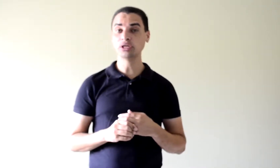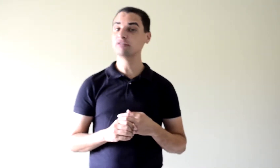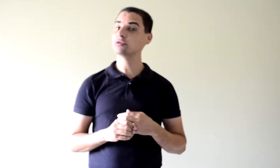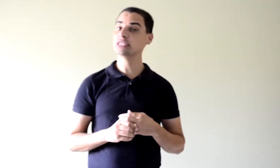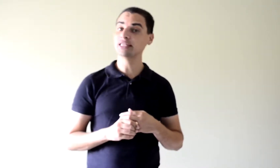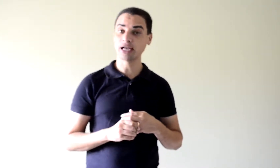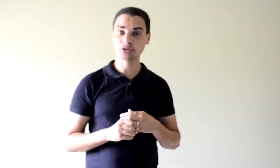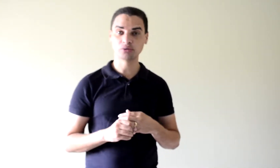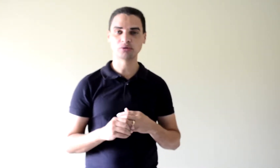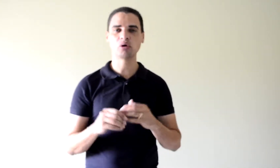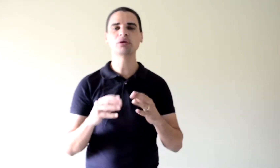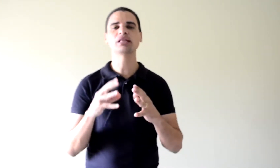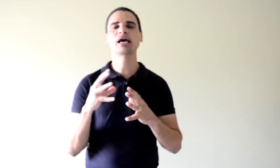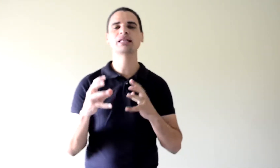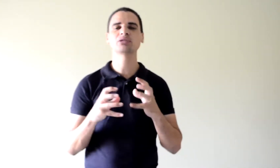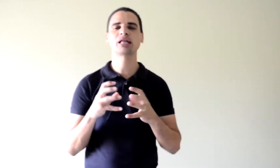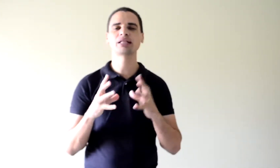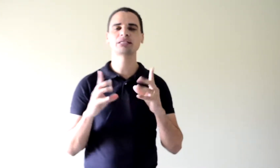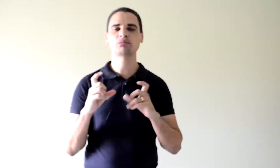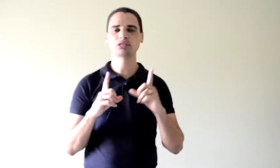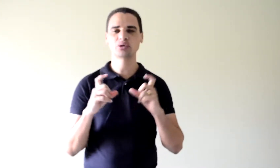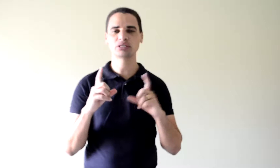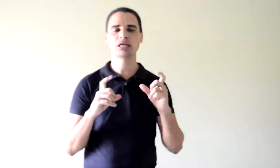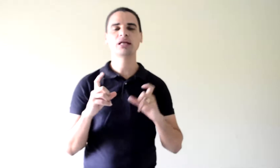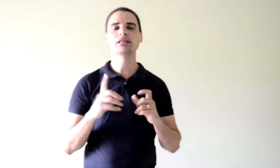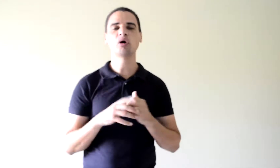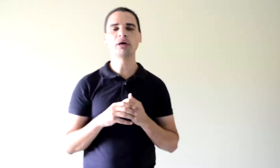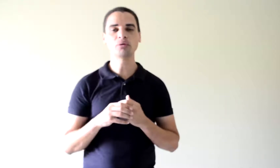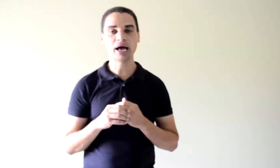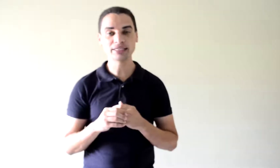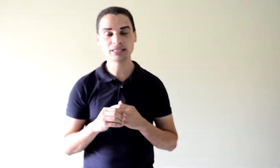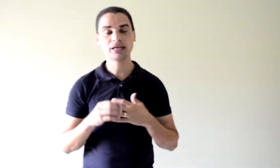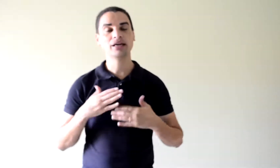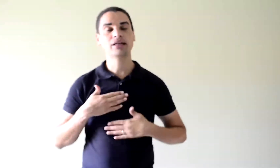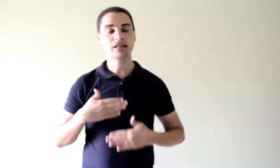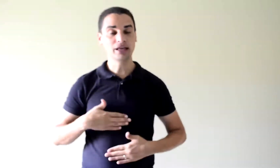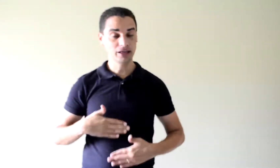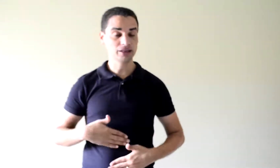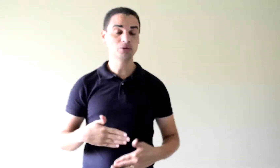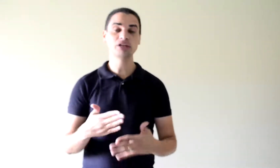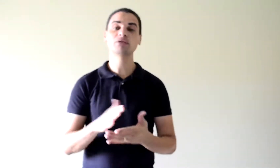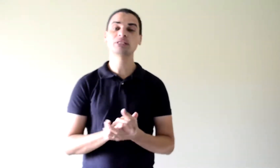nível sintático, como que está relacionado as expressões não manuais, né, no nível